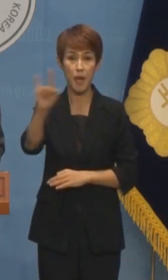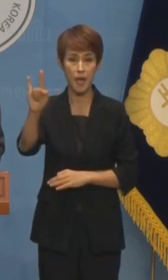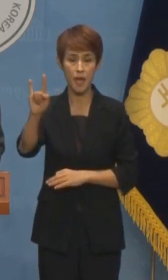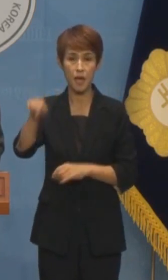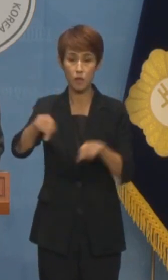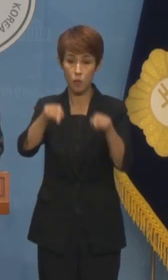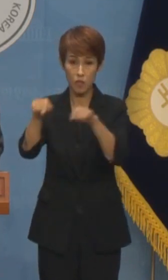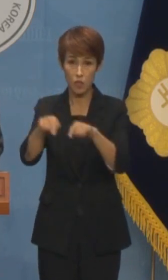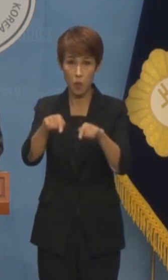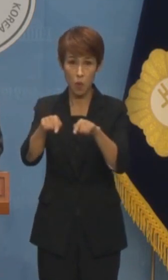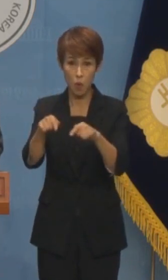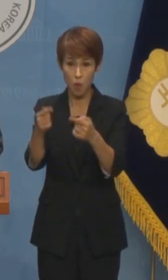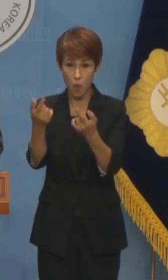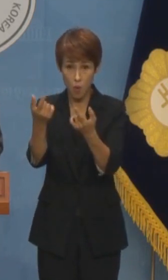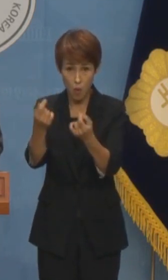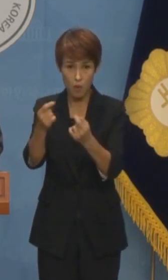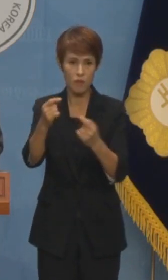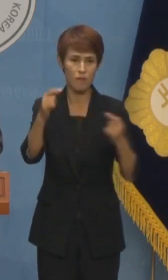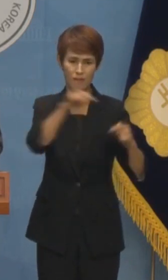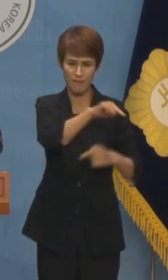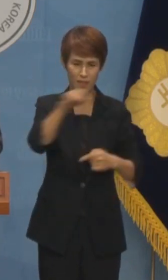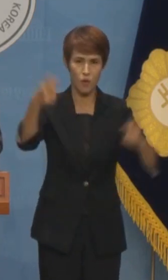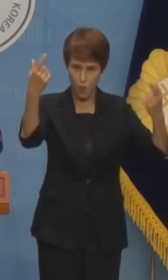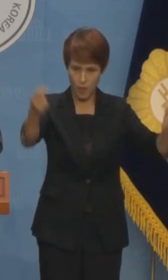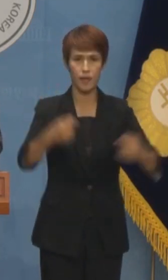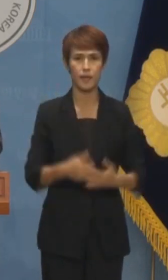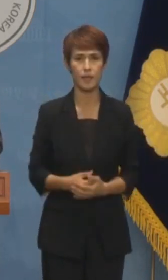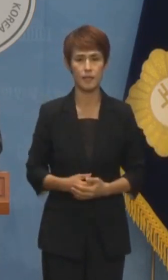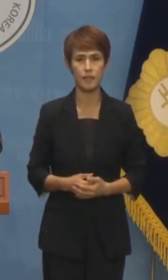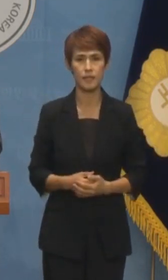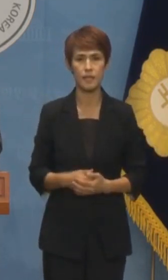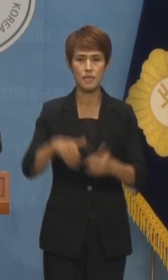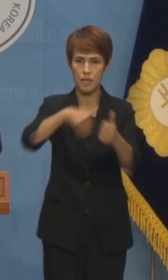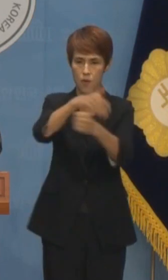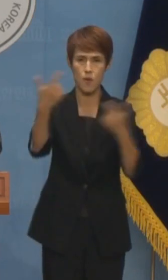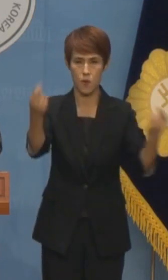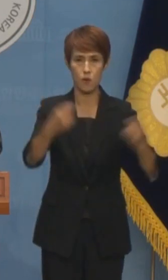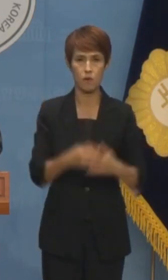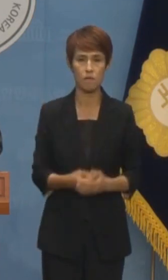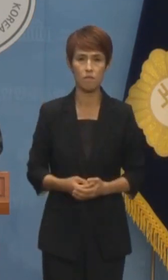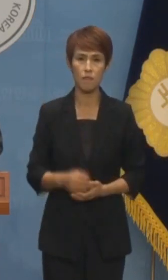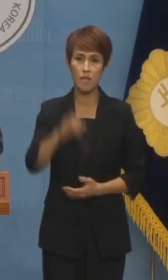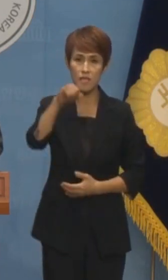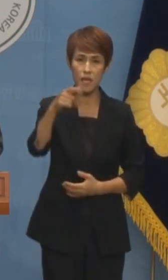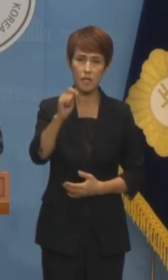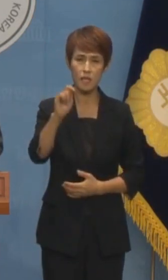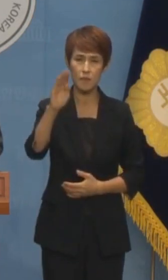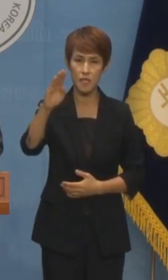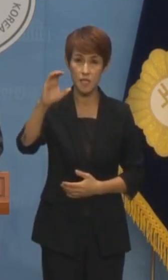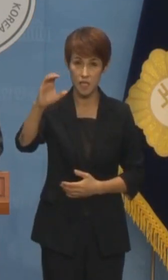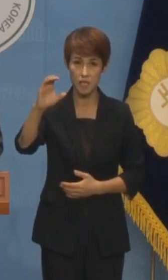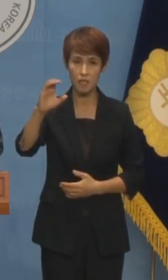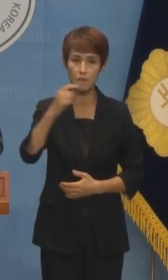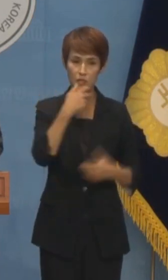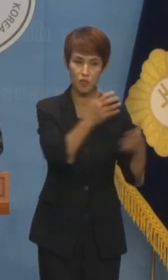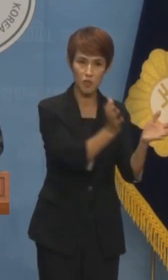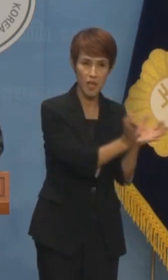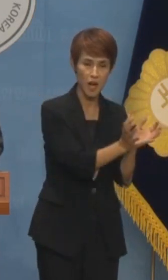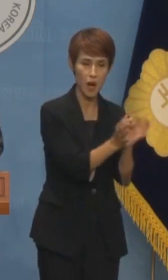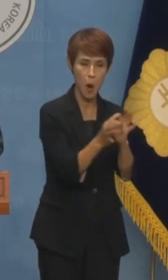녹취록과 본질적으로 같습니다. JTBC는 두 사람이 민주당과 밀접하게 관련된 사실을 은폐한